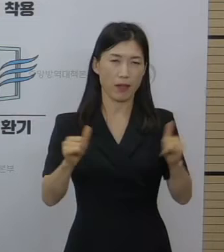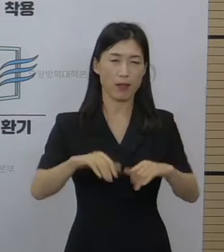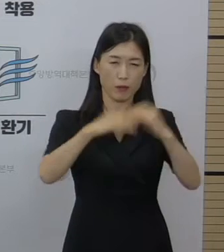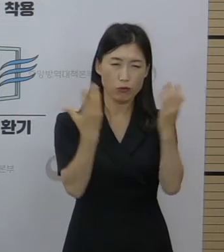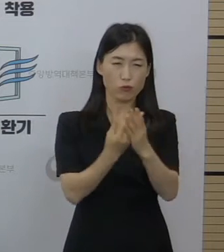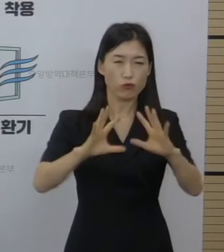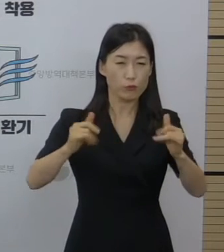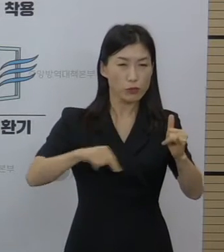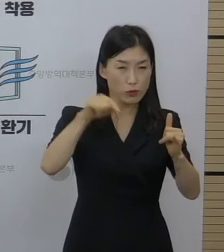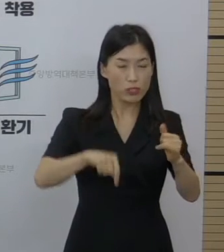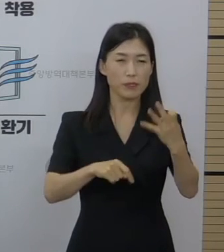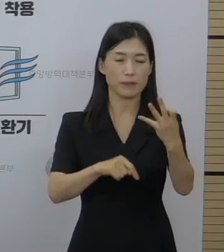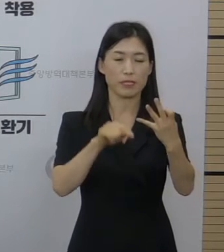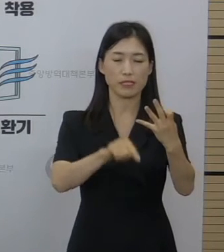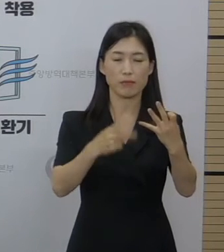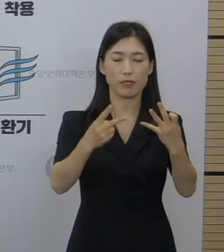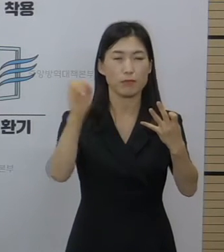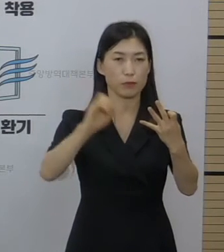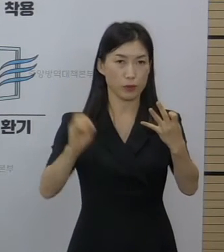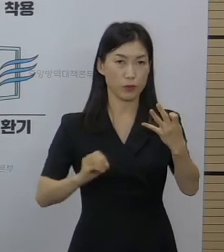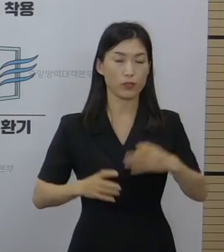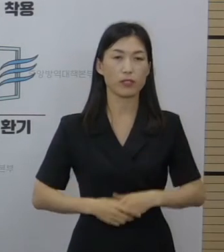국민의 13.9%입니다.